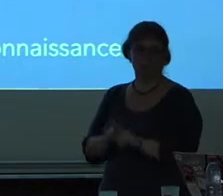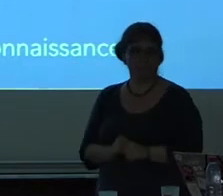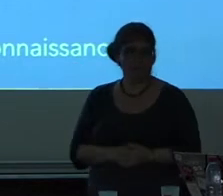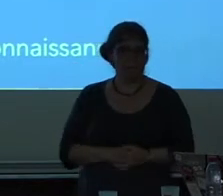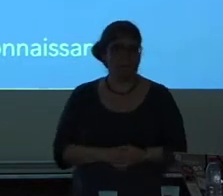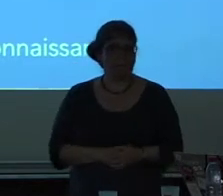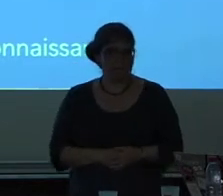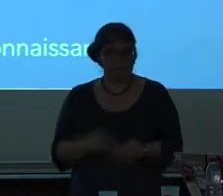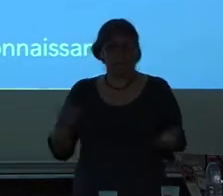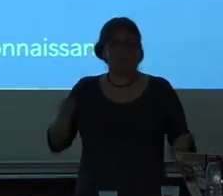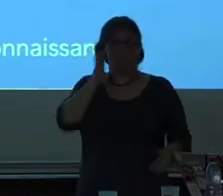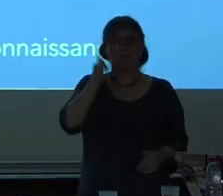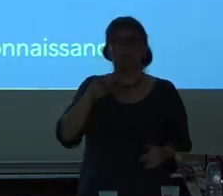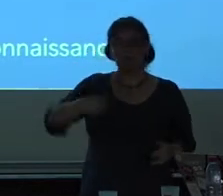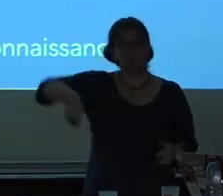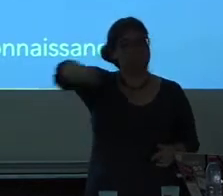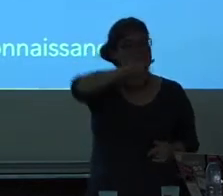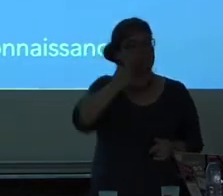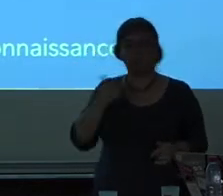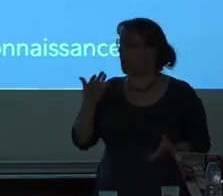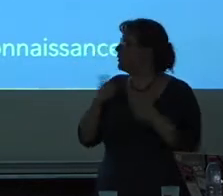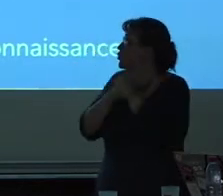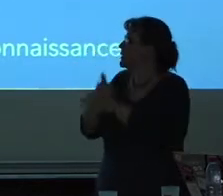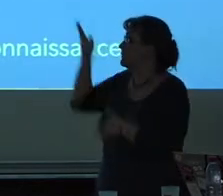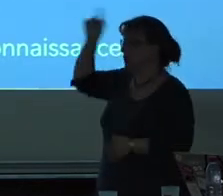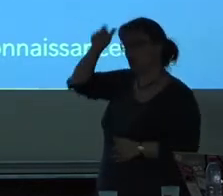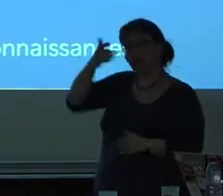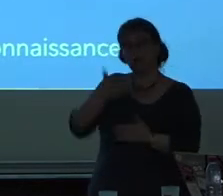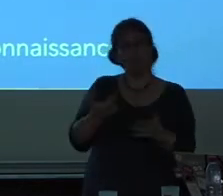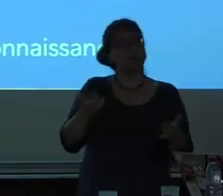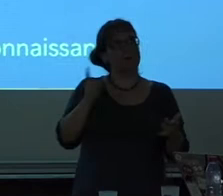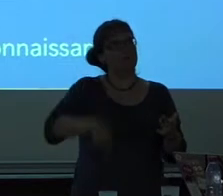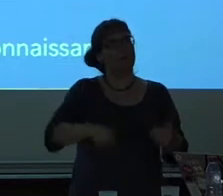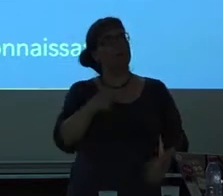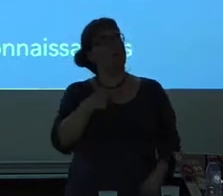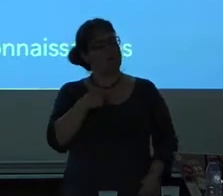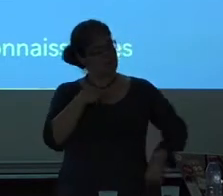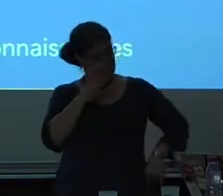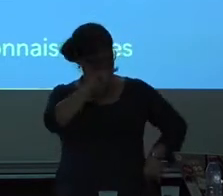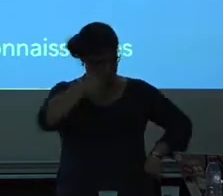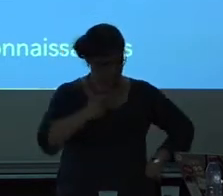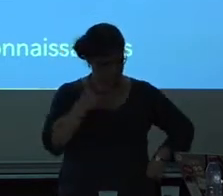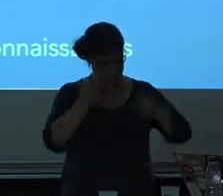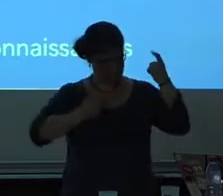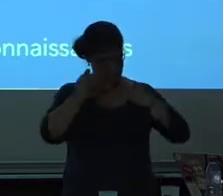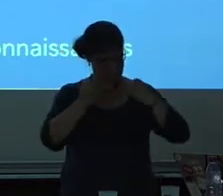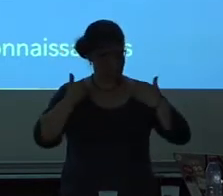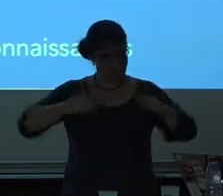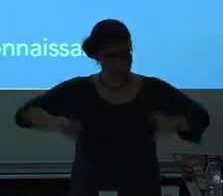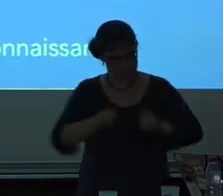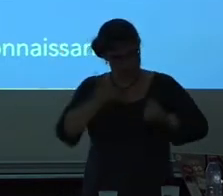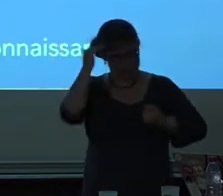Si on suit cette logique, on peut se dire aussi, ben, si je veux transmettre mes compétences, ça veut dire qu'il faut que moi-même je sois